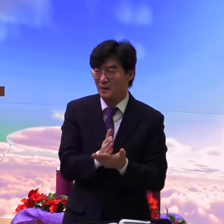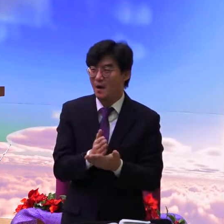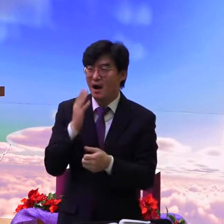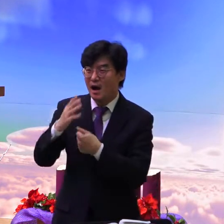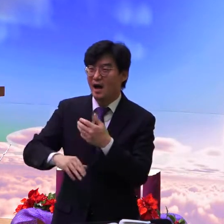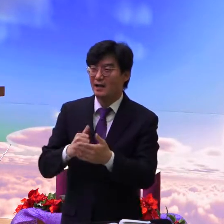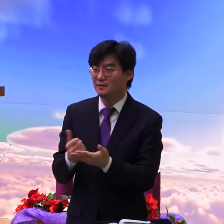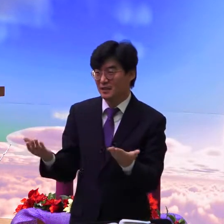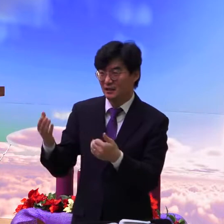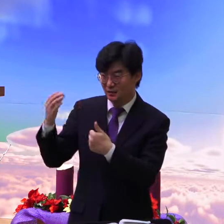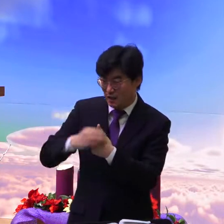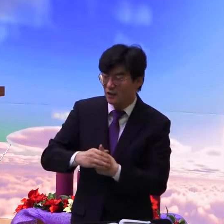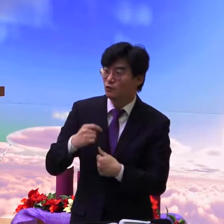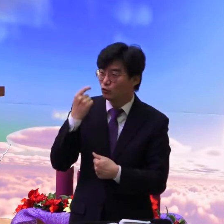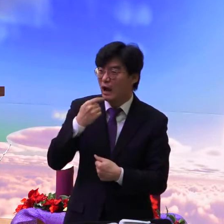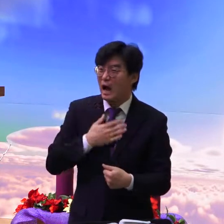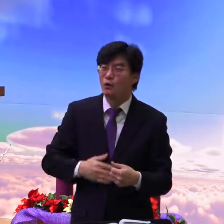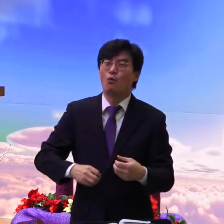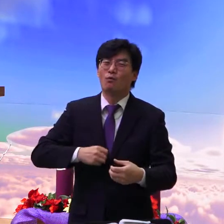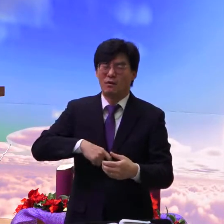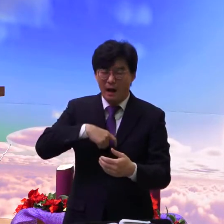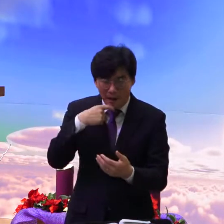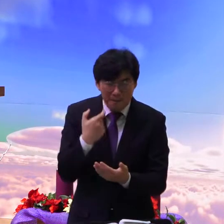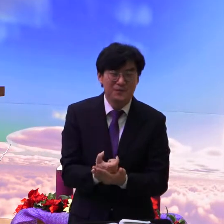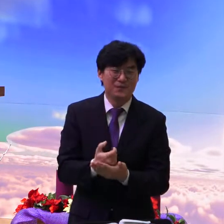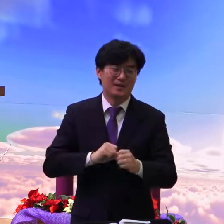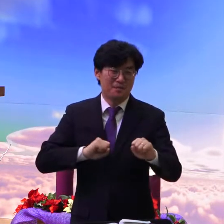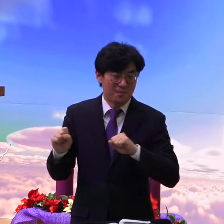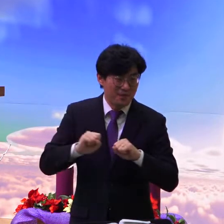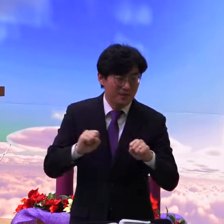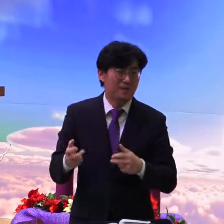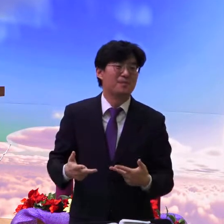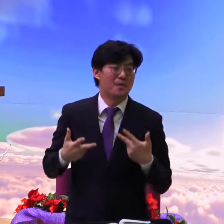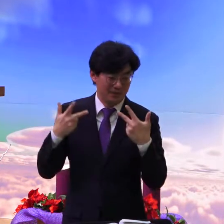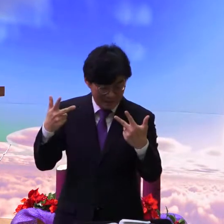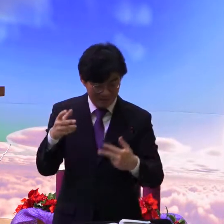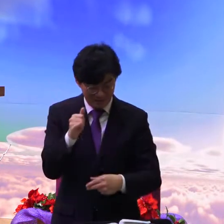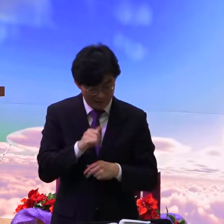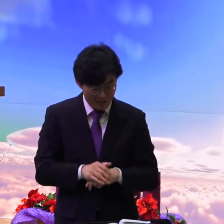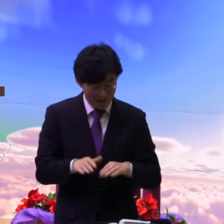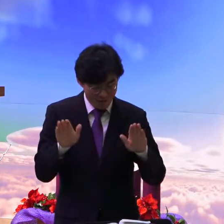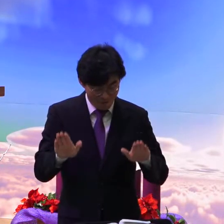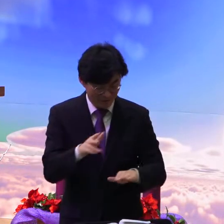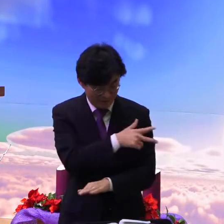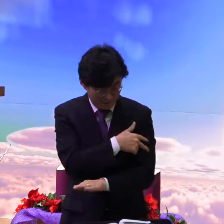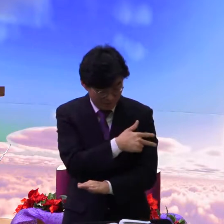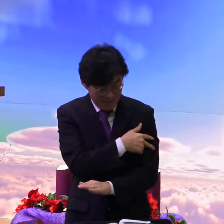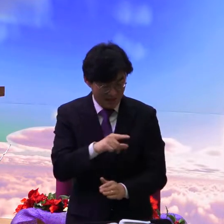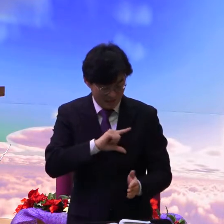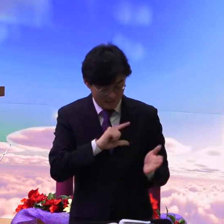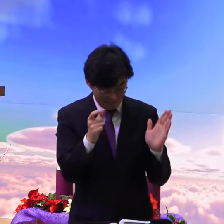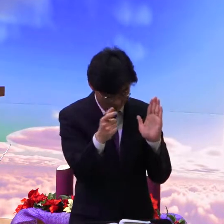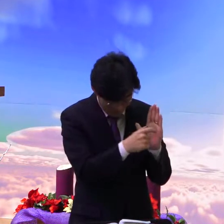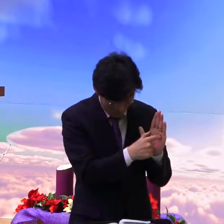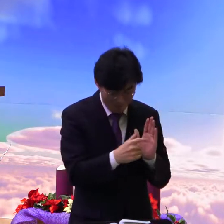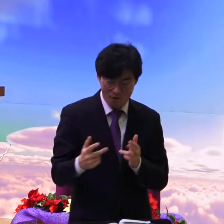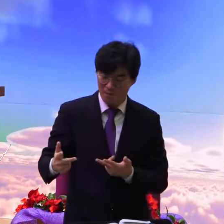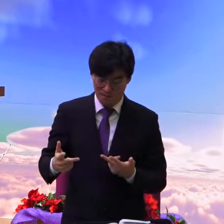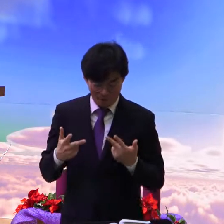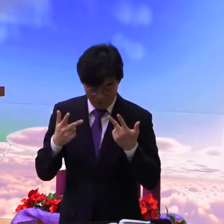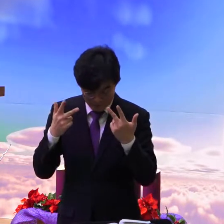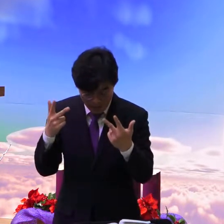감당하는 분들이 더욱 많아지기를 소망합니다. 그리고 직분뿐 아니라 어떤 일이든 남들이 하기 어려워하는 일들에